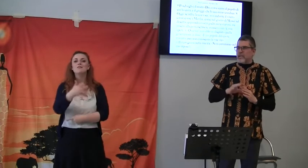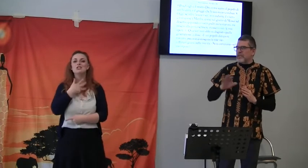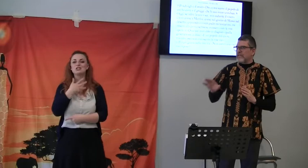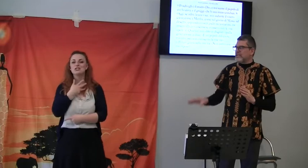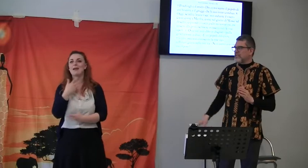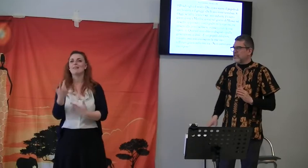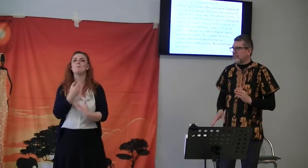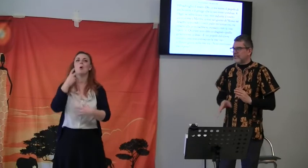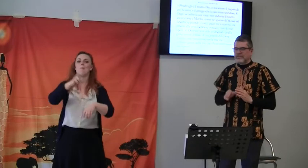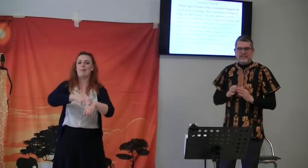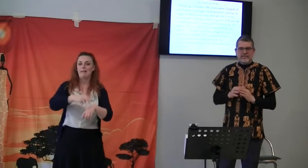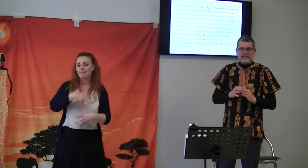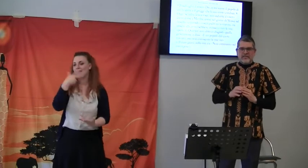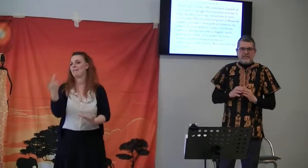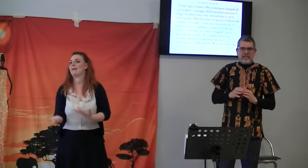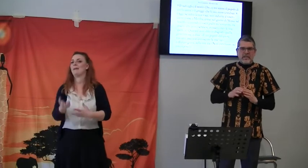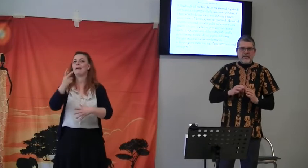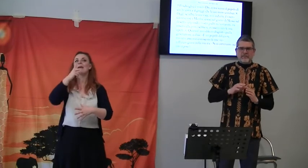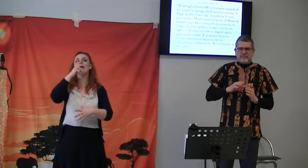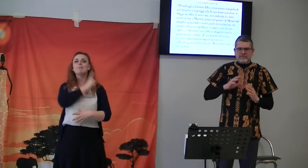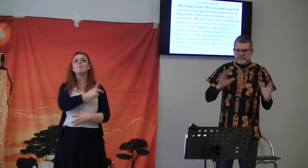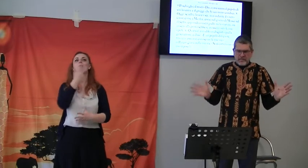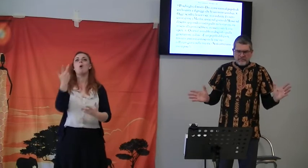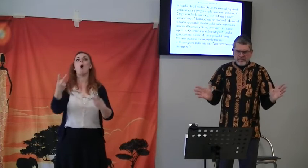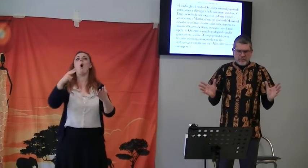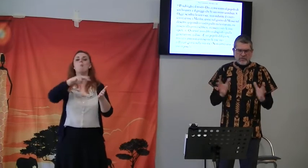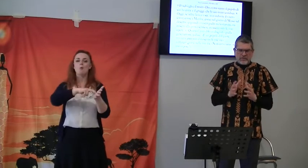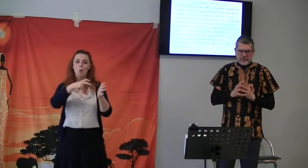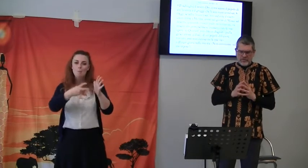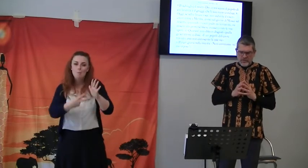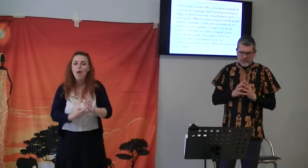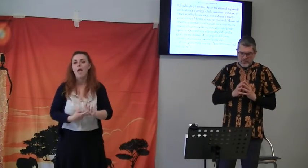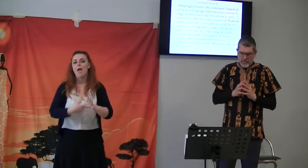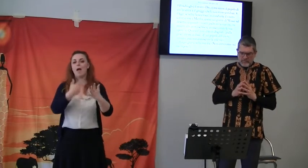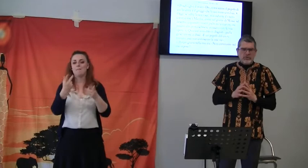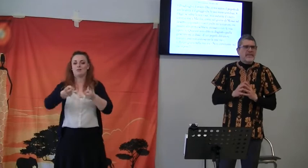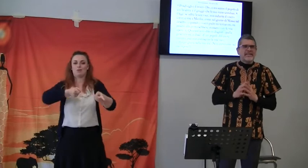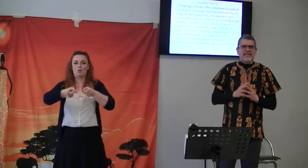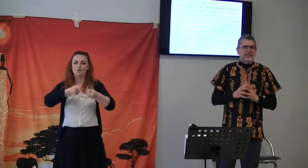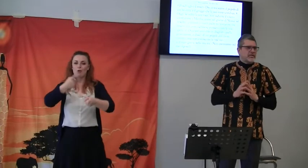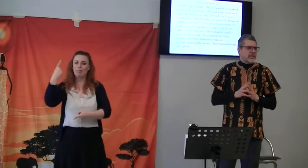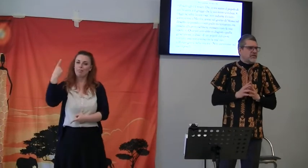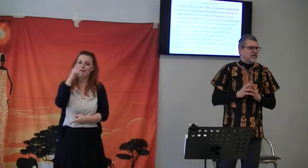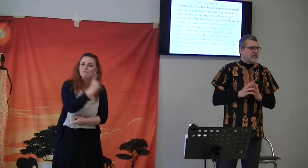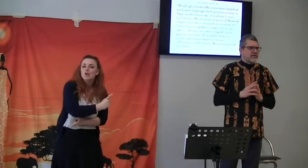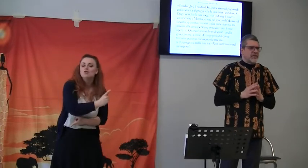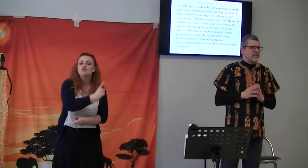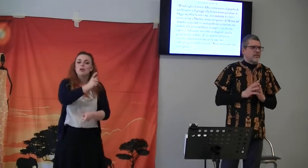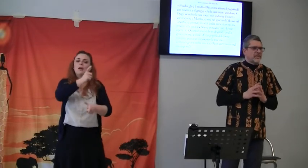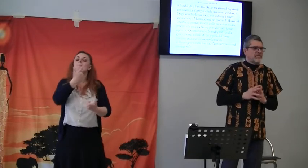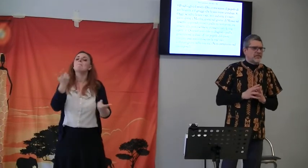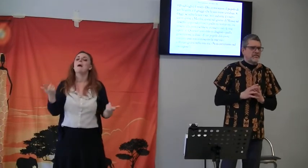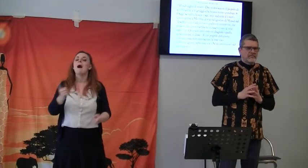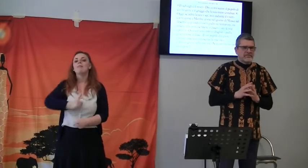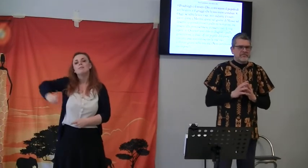perché abbiamo le malattie, perché viviamo situazioni difficili. Ma dove sta Dio nella nostra vita? Dove